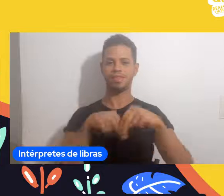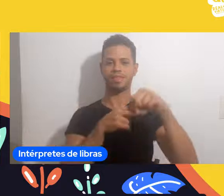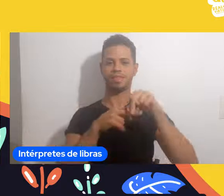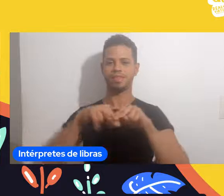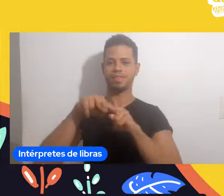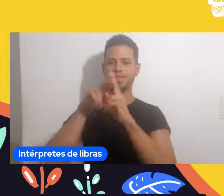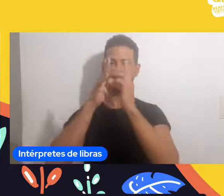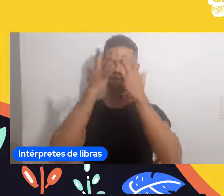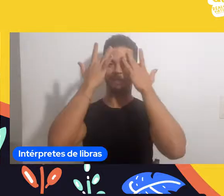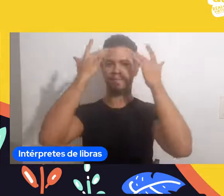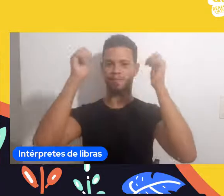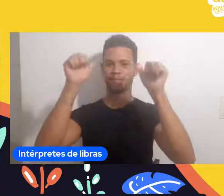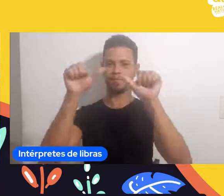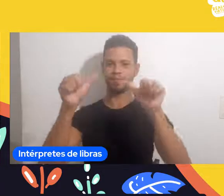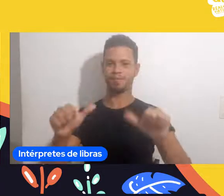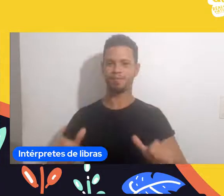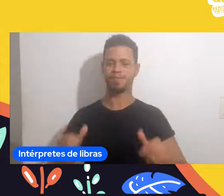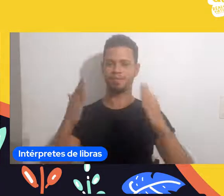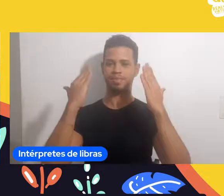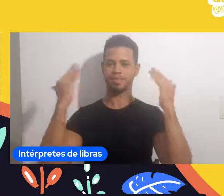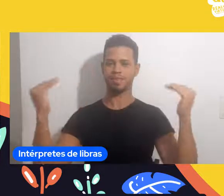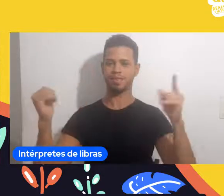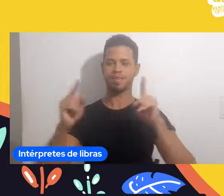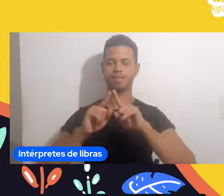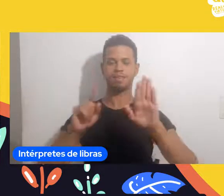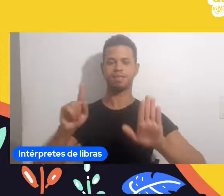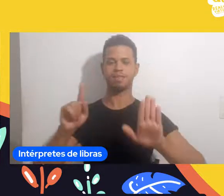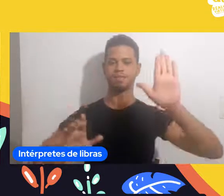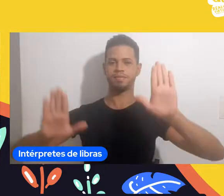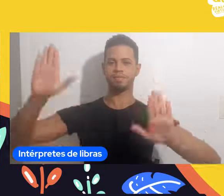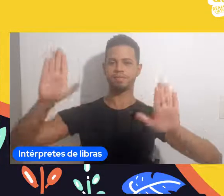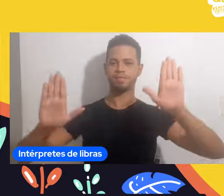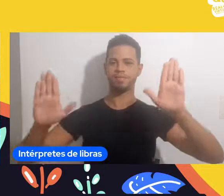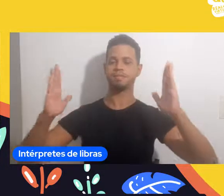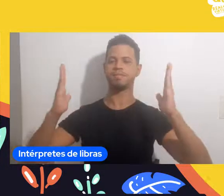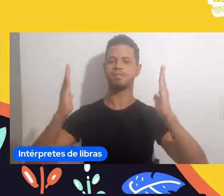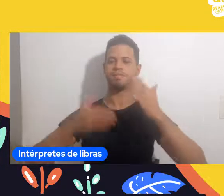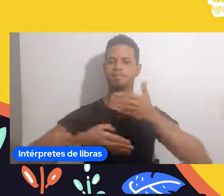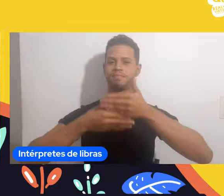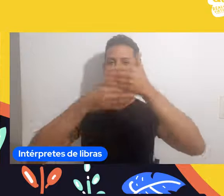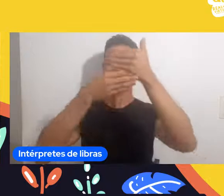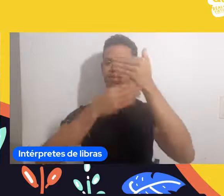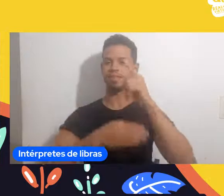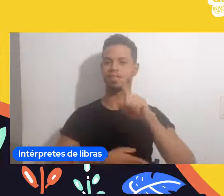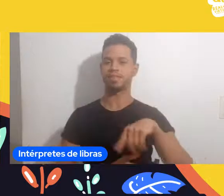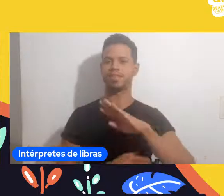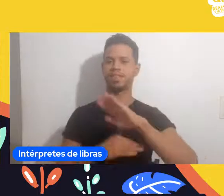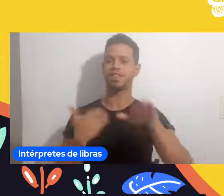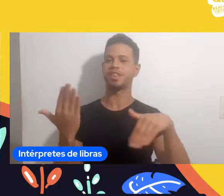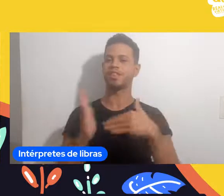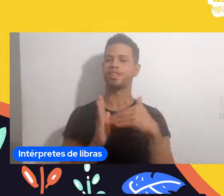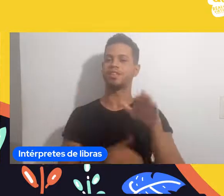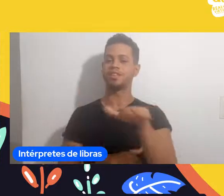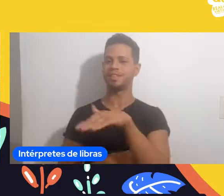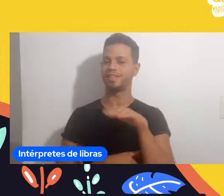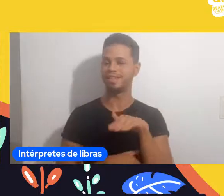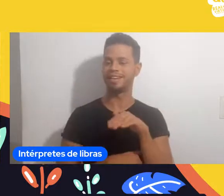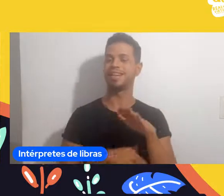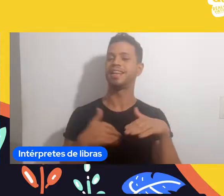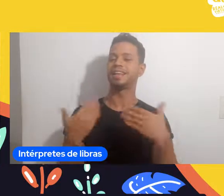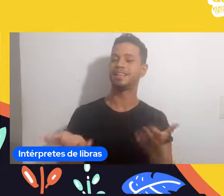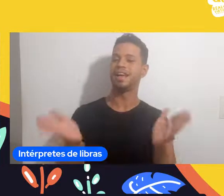artistas e de paredes e inspirações no entorno dessa criança. Então, a Casa das Asas é